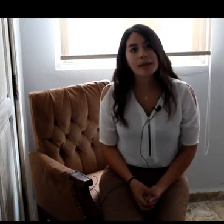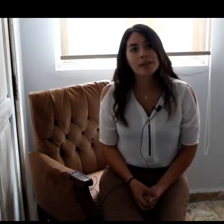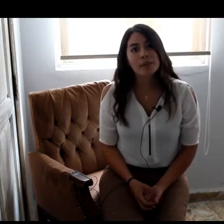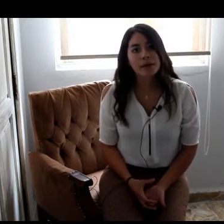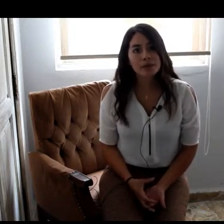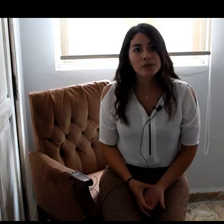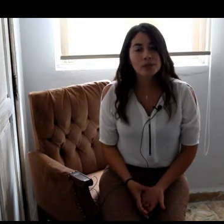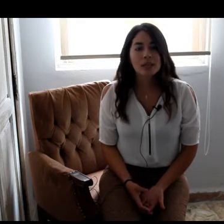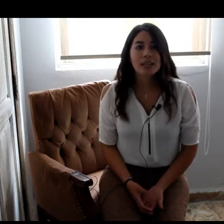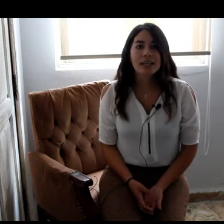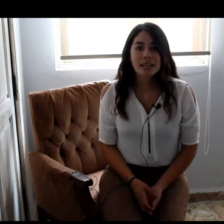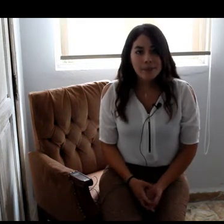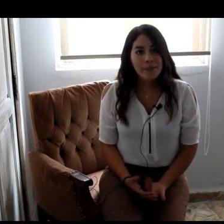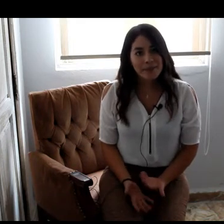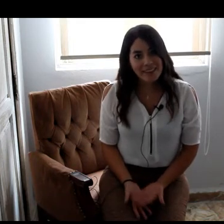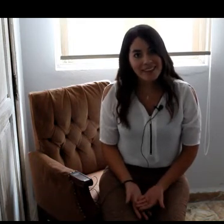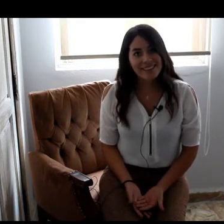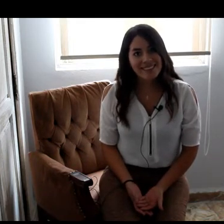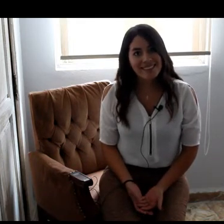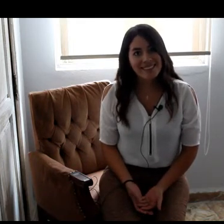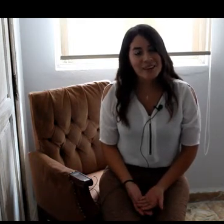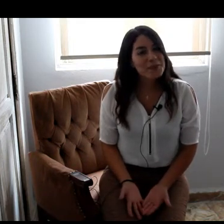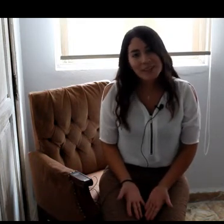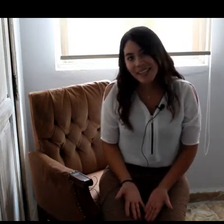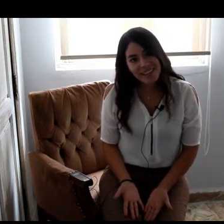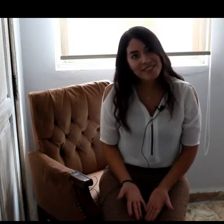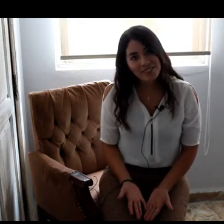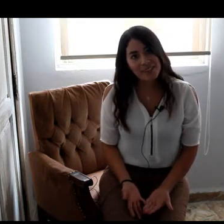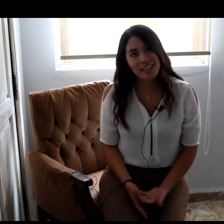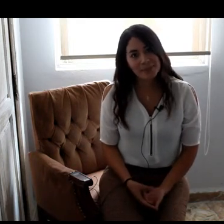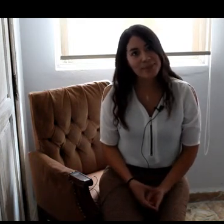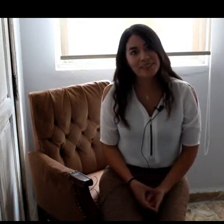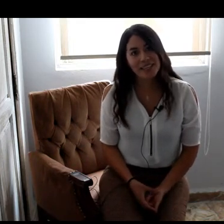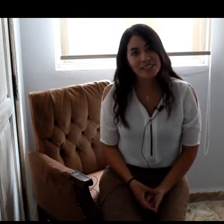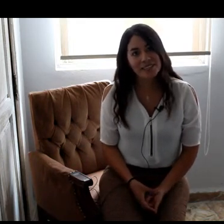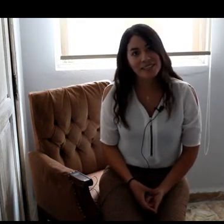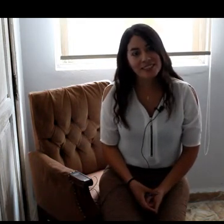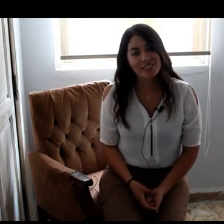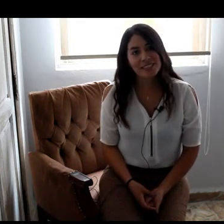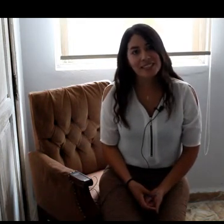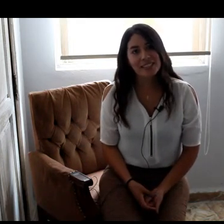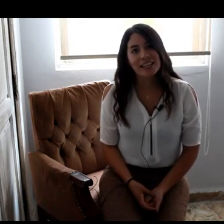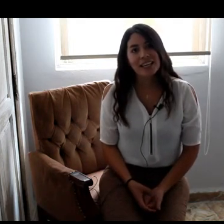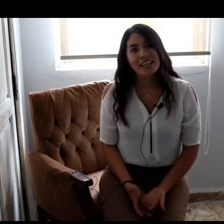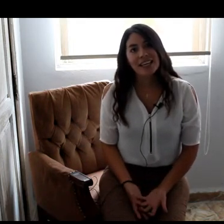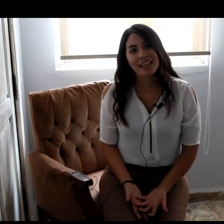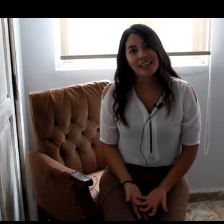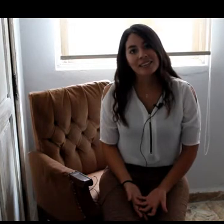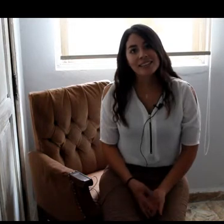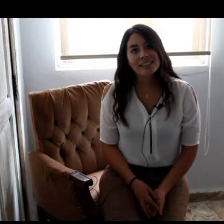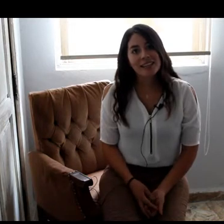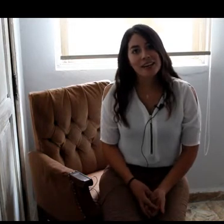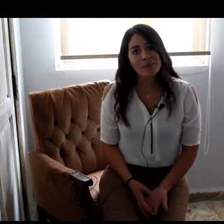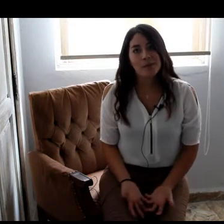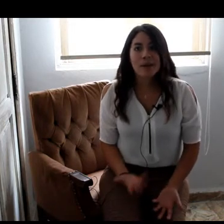toparnos y poder comunicarnos con las personas, ¿no? Entonces, esta sería como la